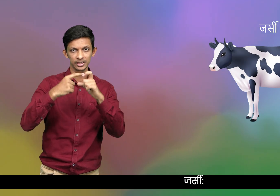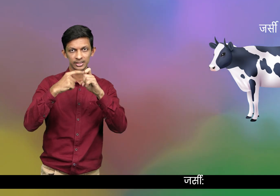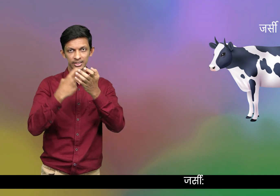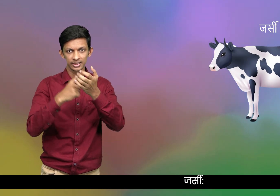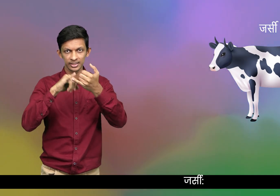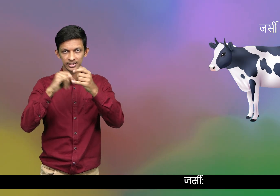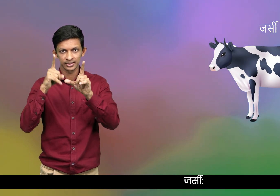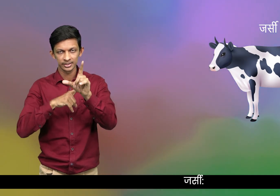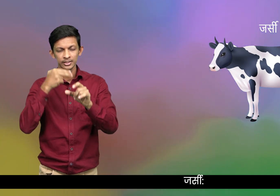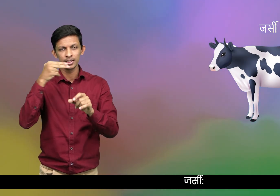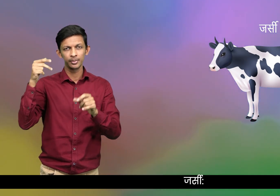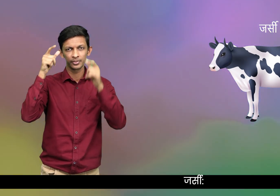जर्सी,